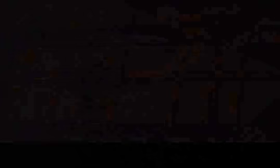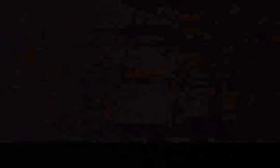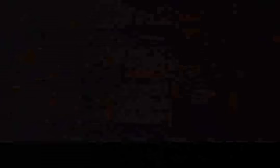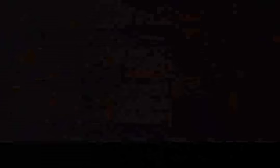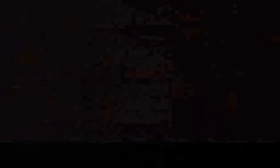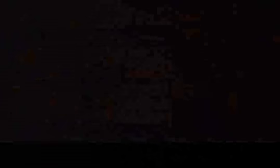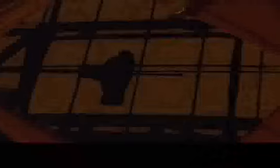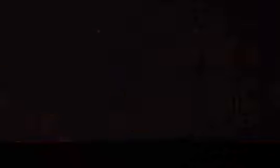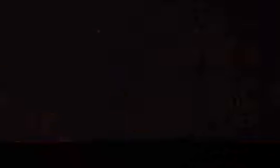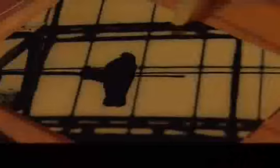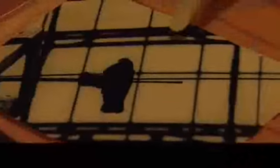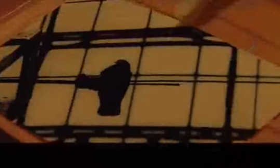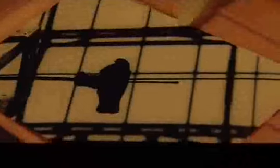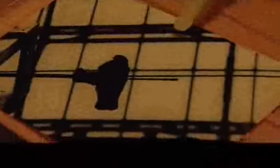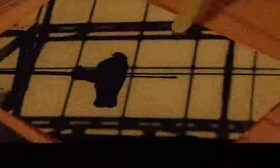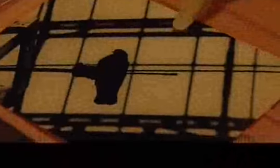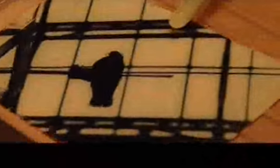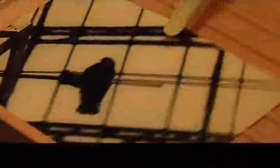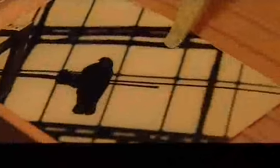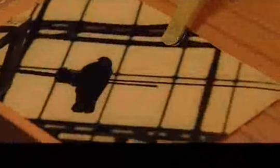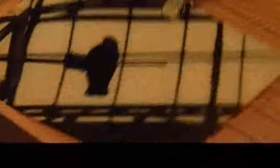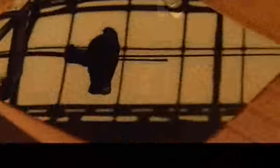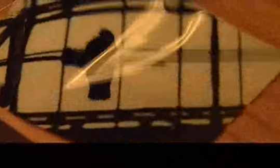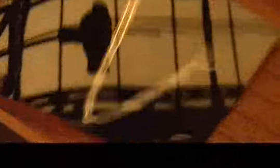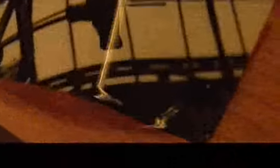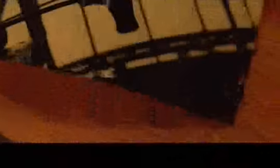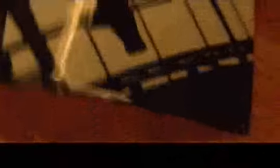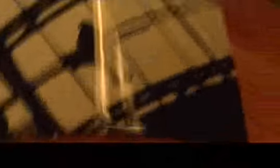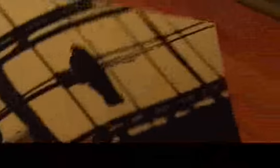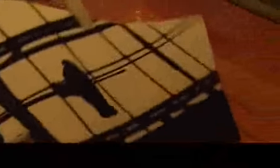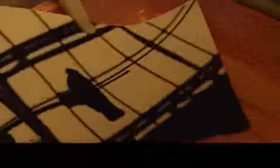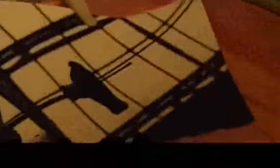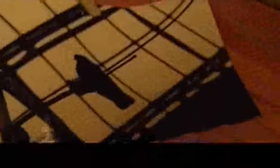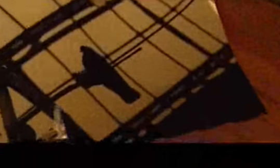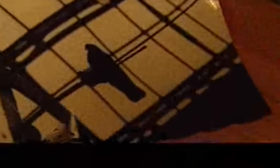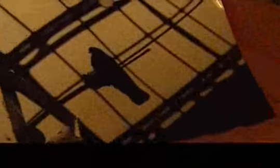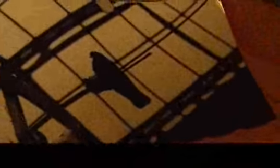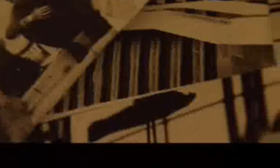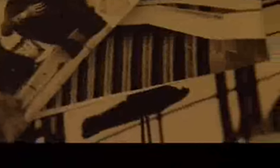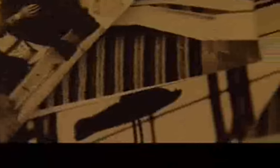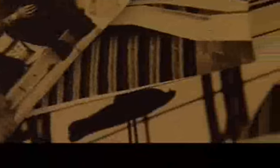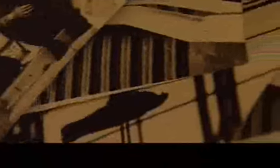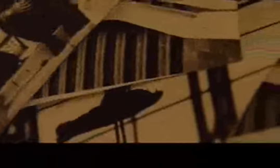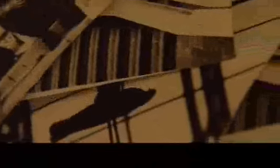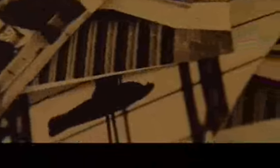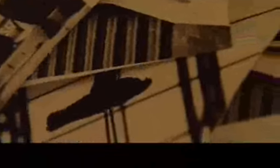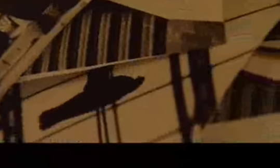Na. Nagyon klassz. Szegény galamba pályaudvaron.